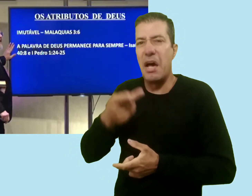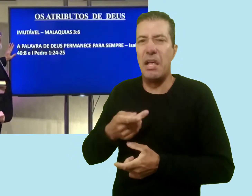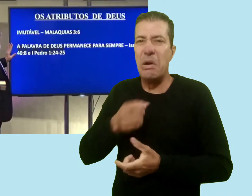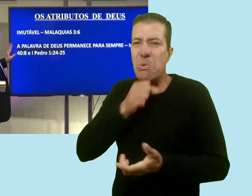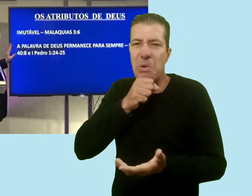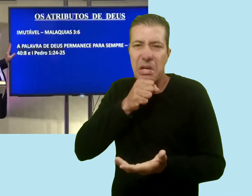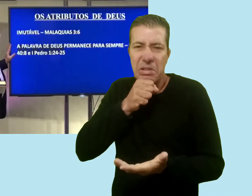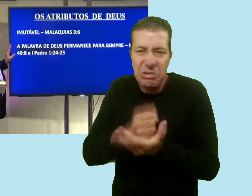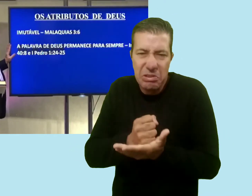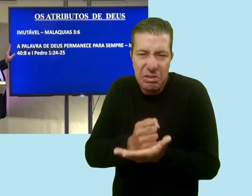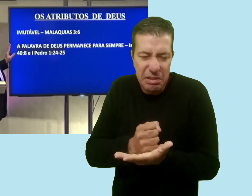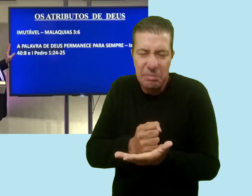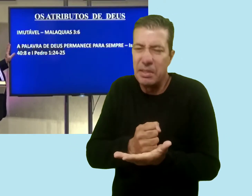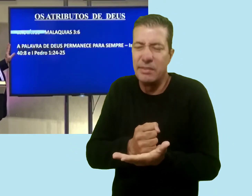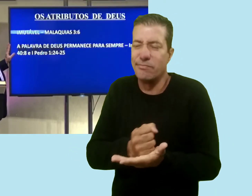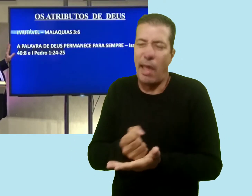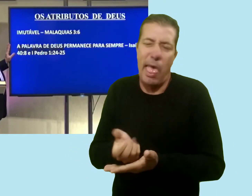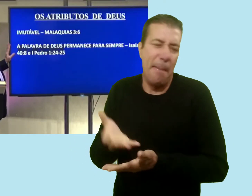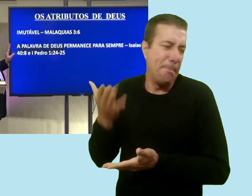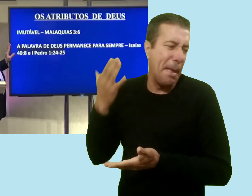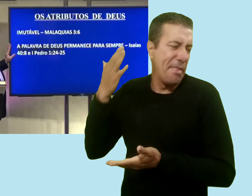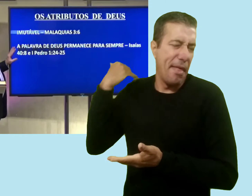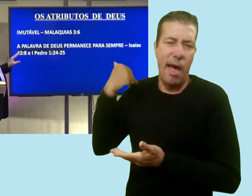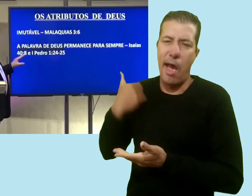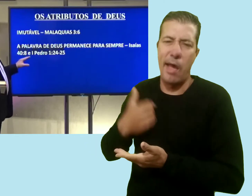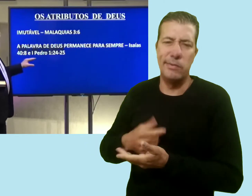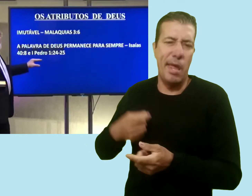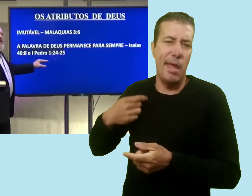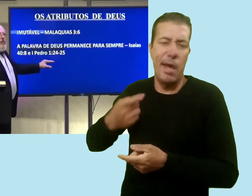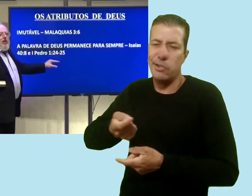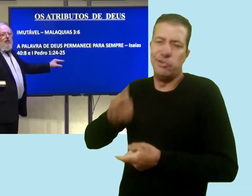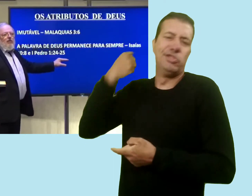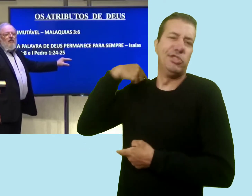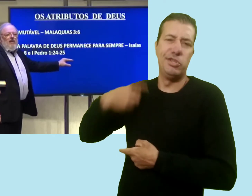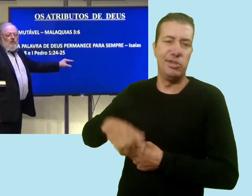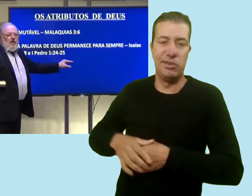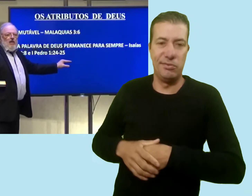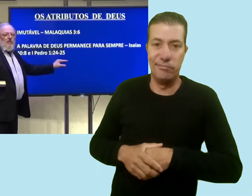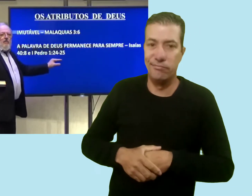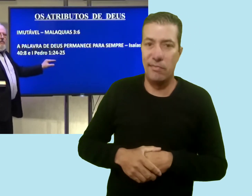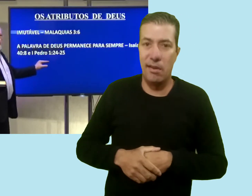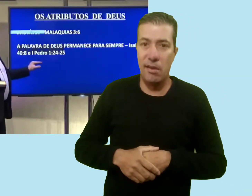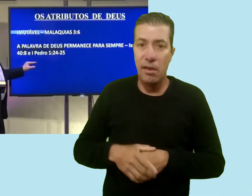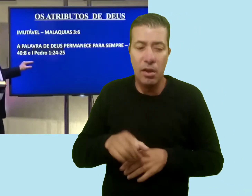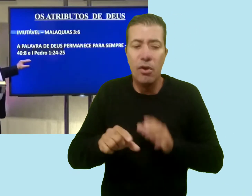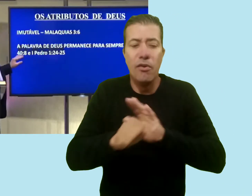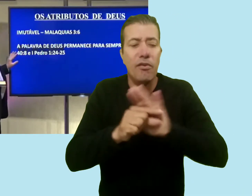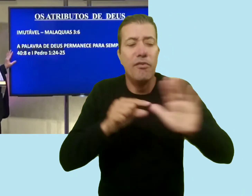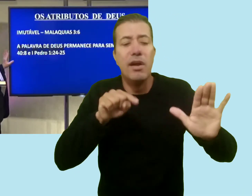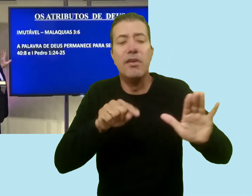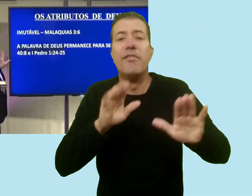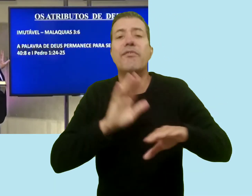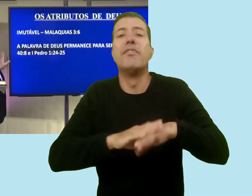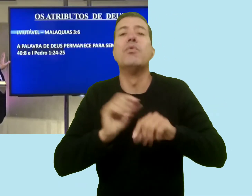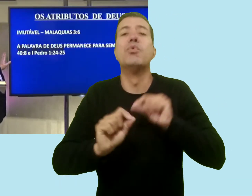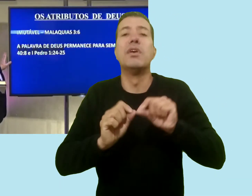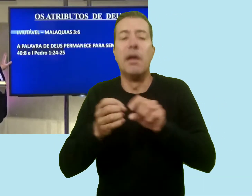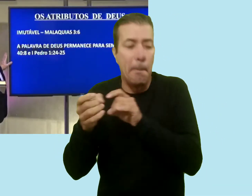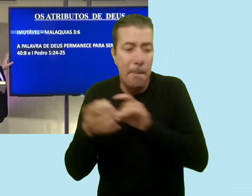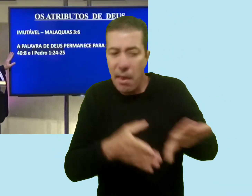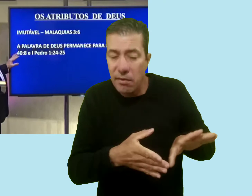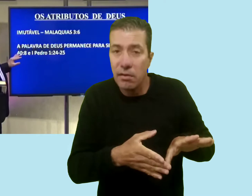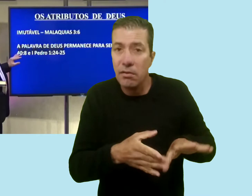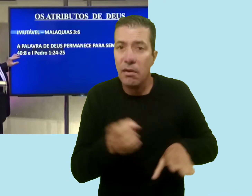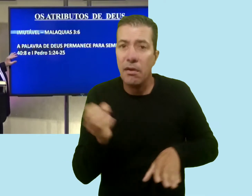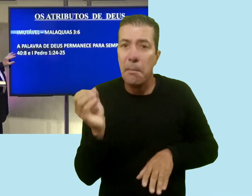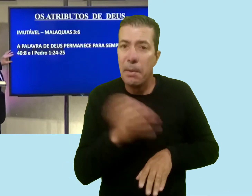o Antigo Testamento caducou. Então o que eu faço com esse verbo, com esse verso aqui? Jogo fora? Se